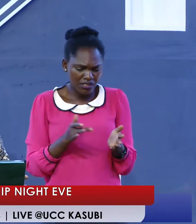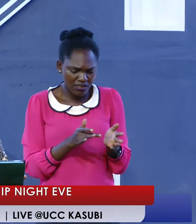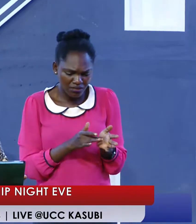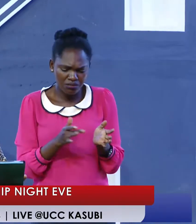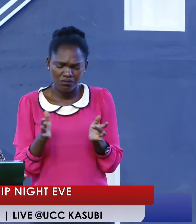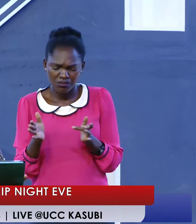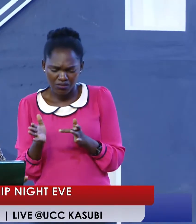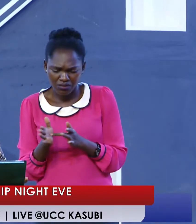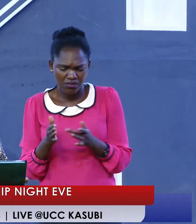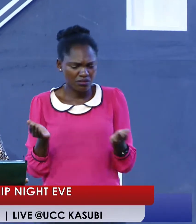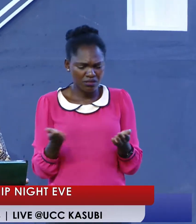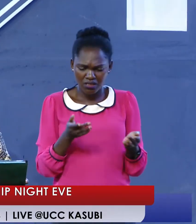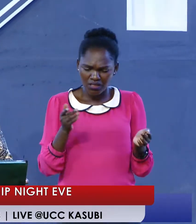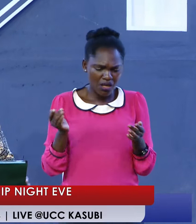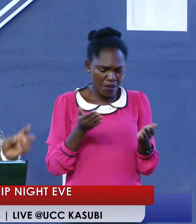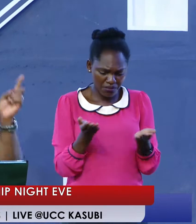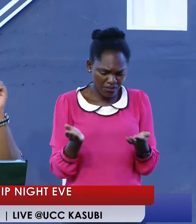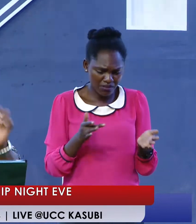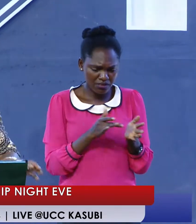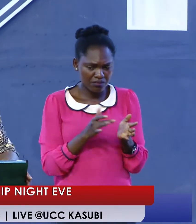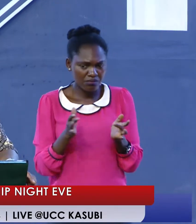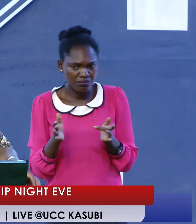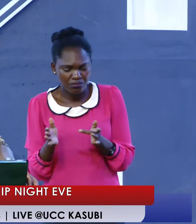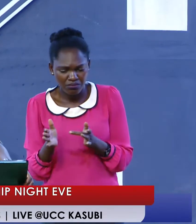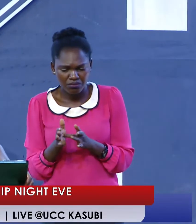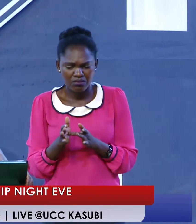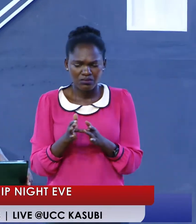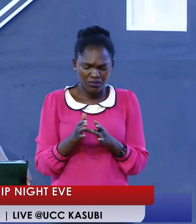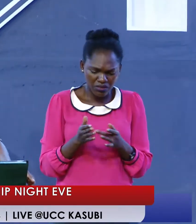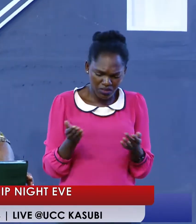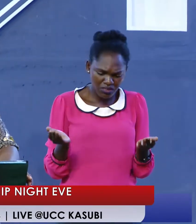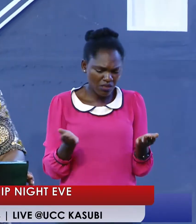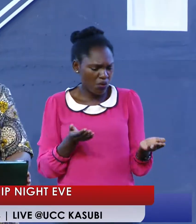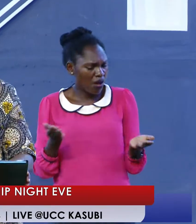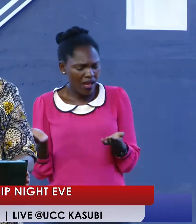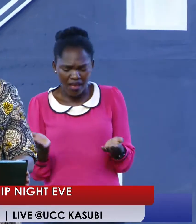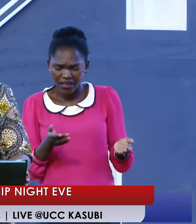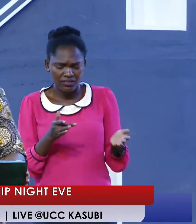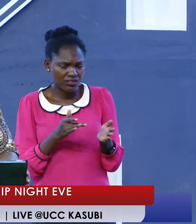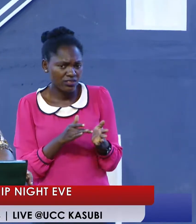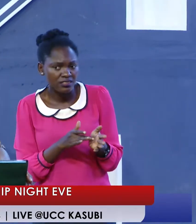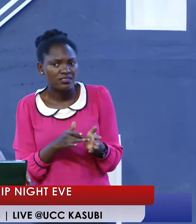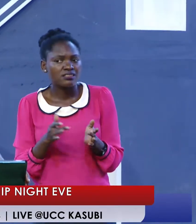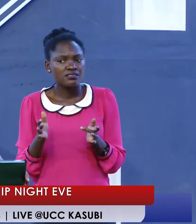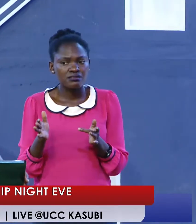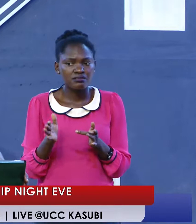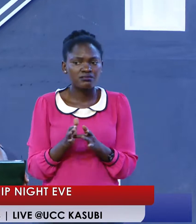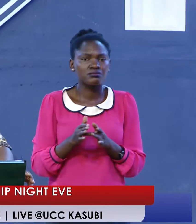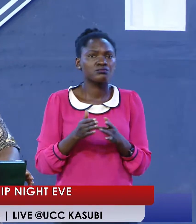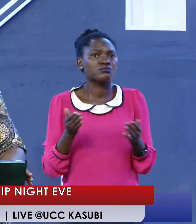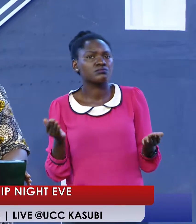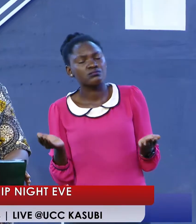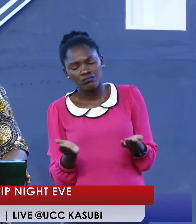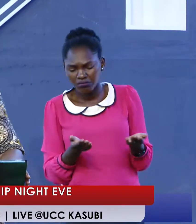Nonya Yesu Alimu makago nawe